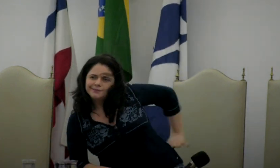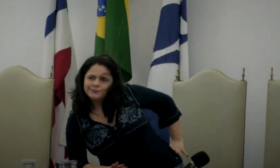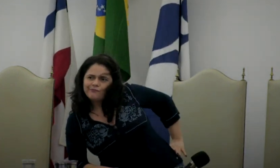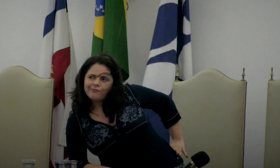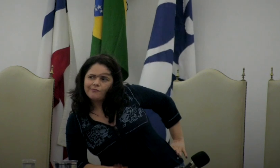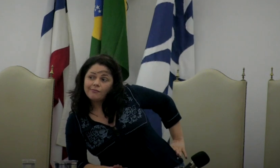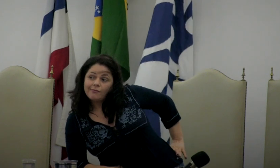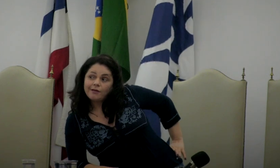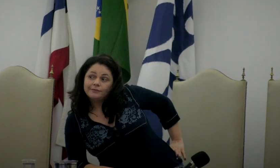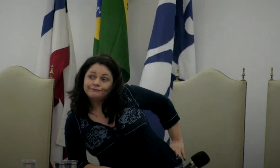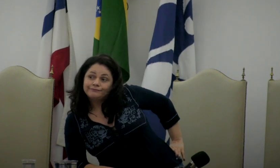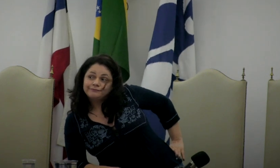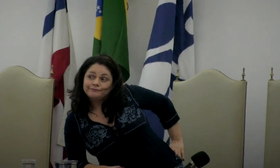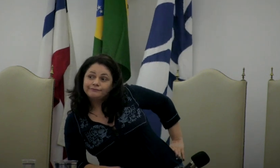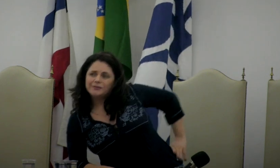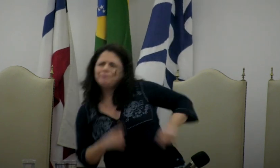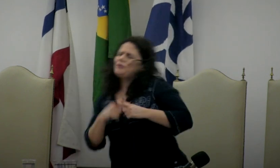Ele é anormal?